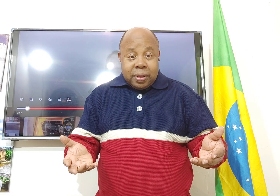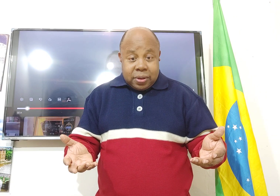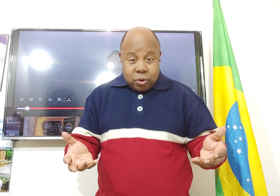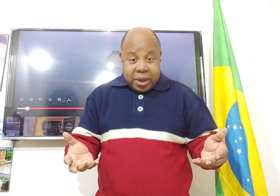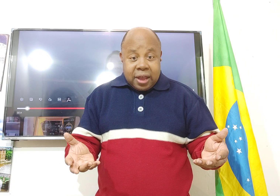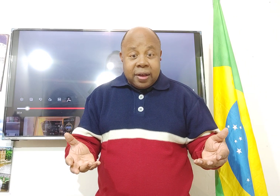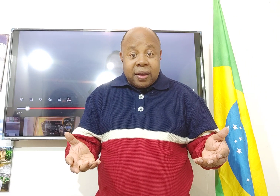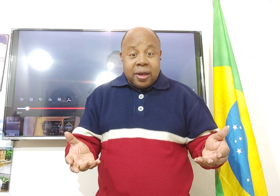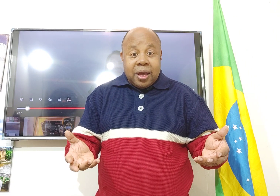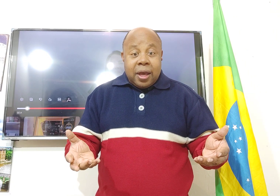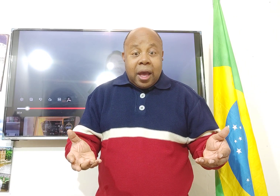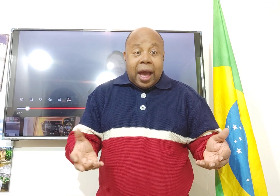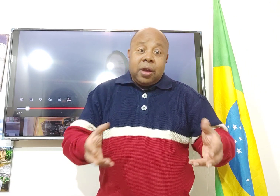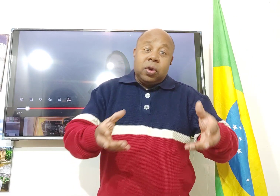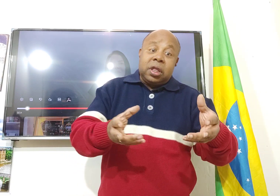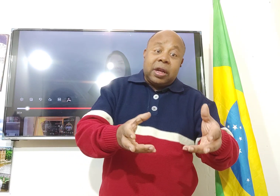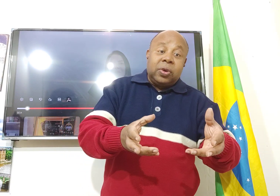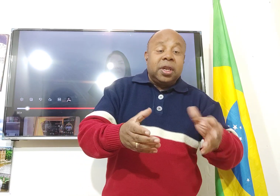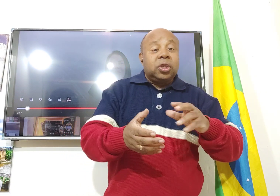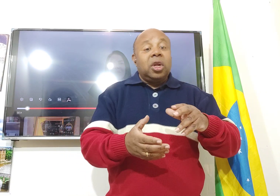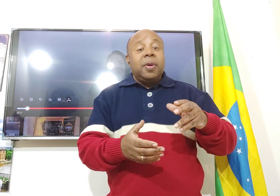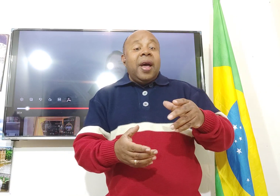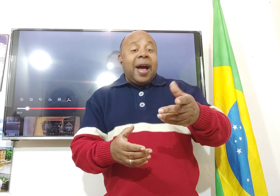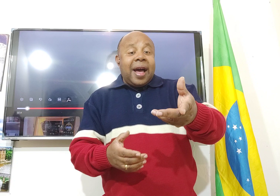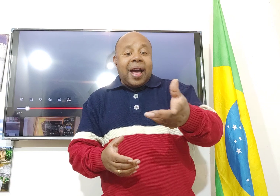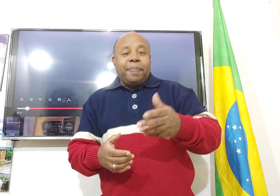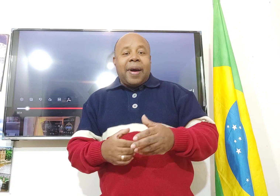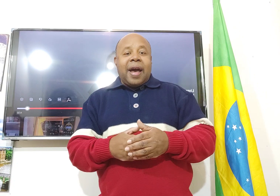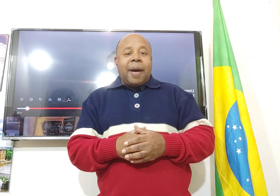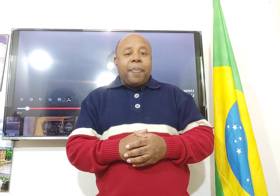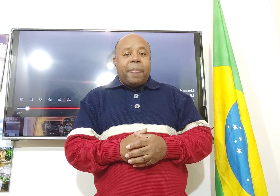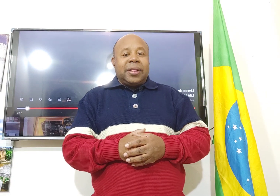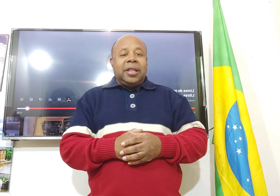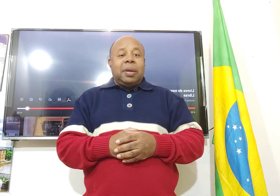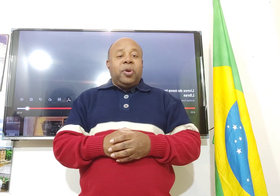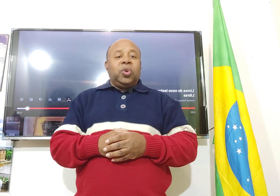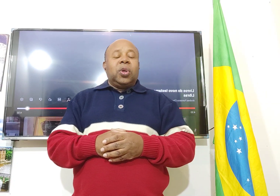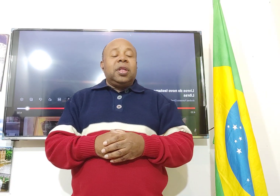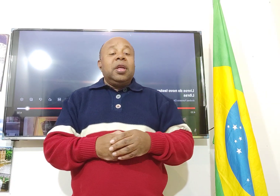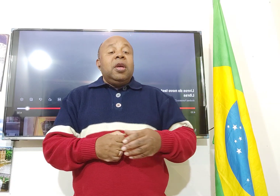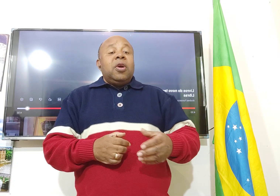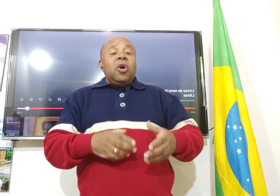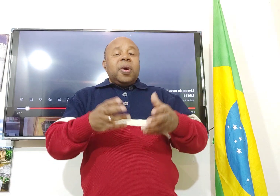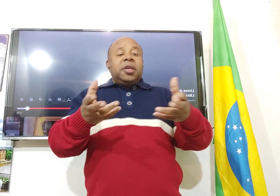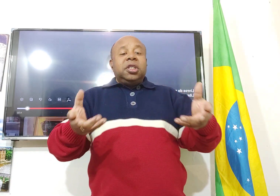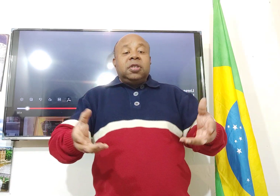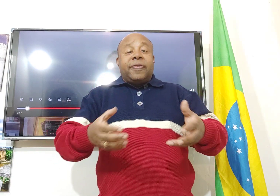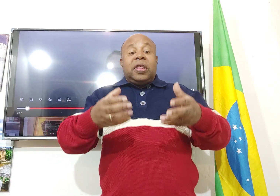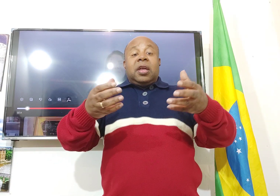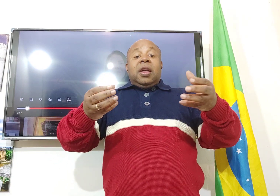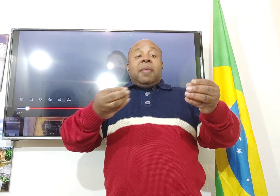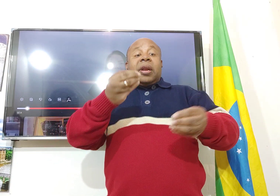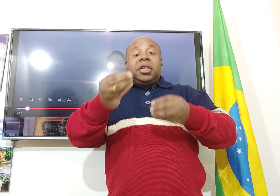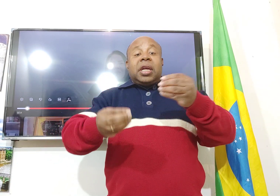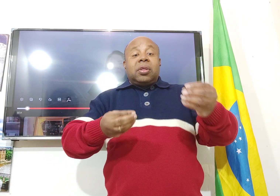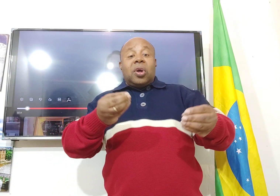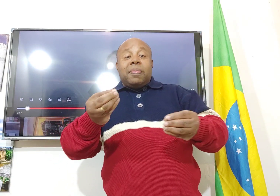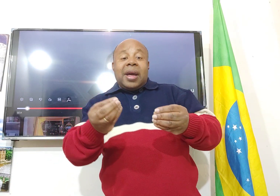Tudo bem? Aí quando você está contando a história, a Patrícia perguntou assim, como que a gente vai fazer para deixar a história